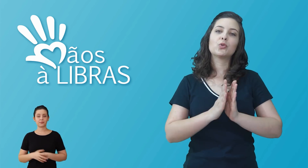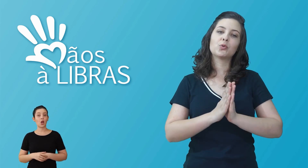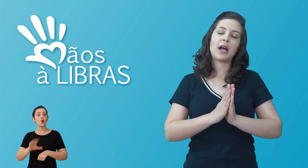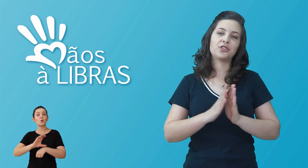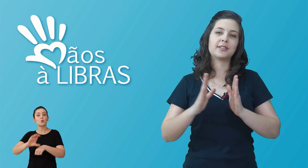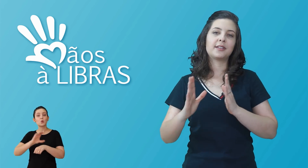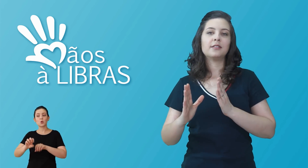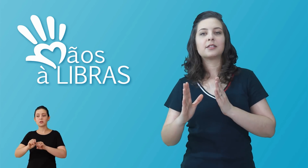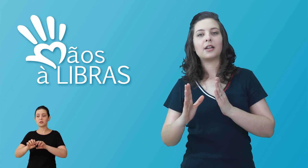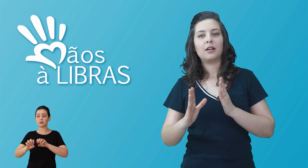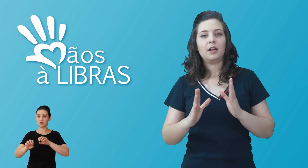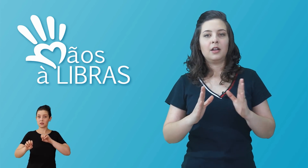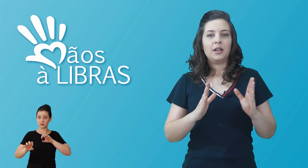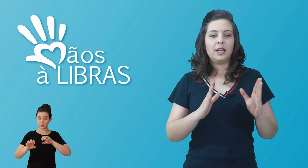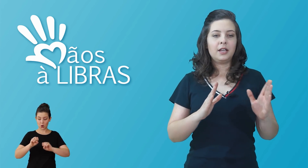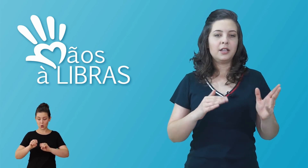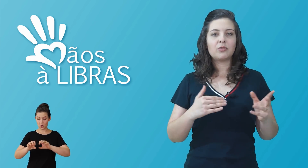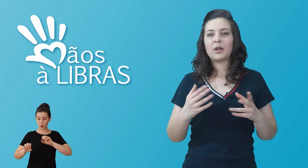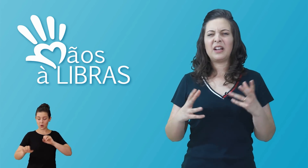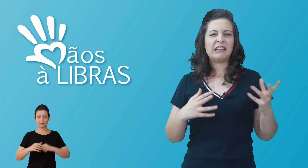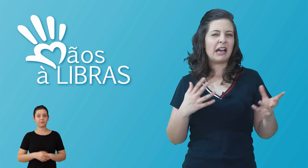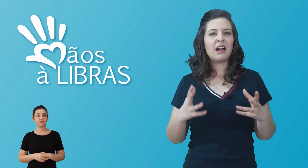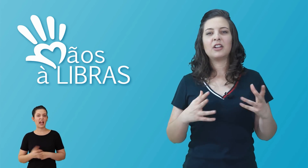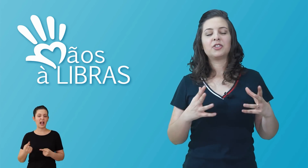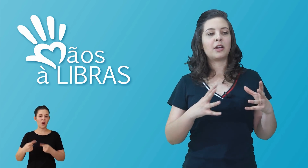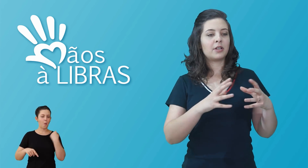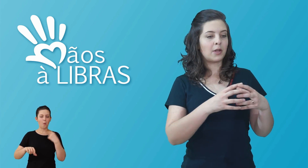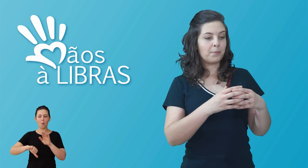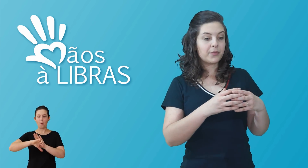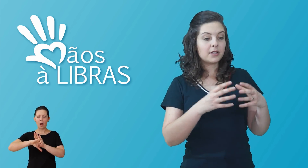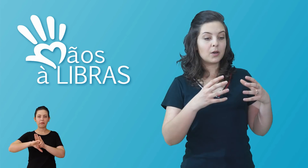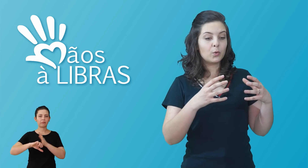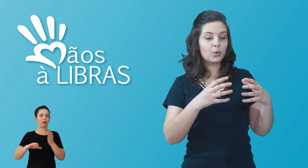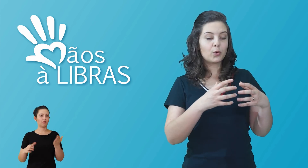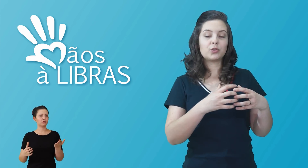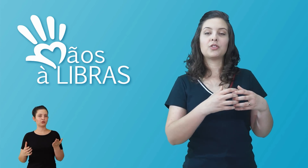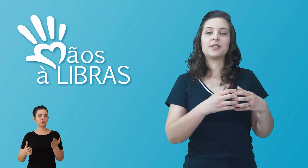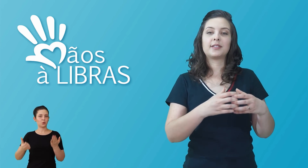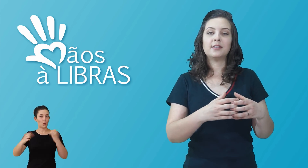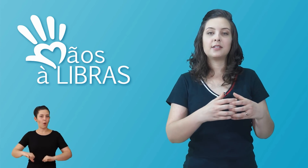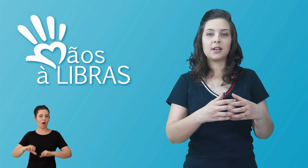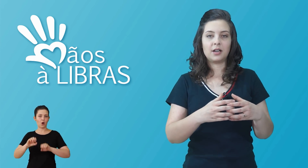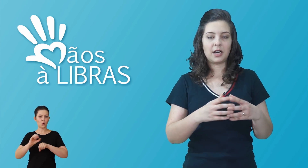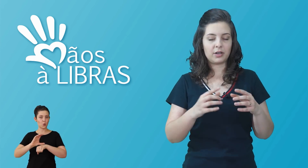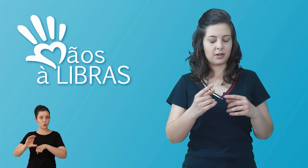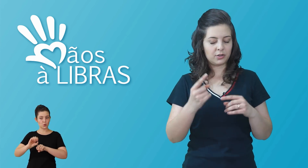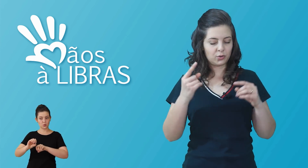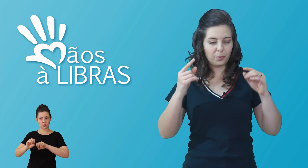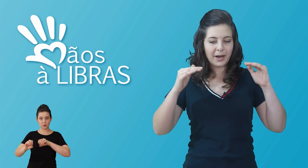o curso à distância, ele não tem qualidade, tal. O curso à